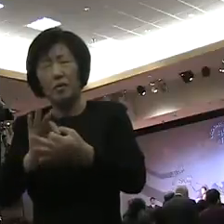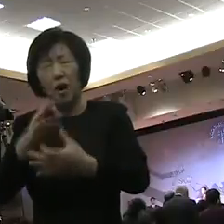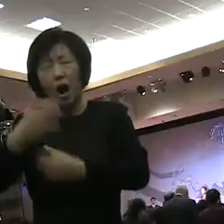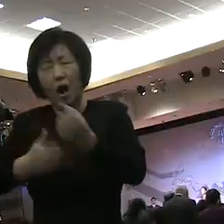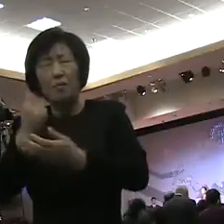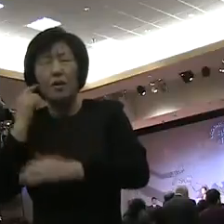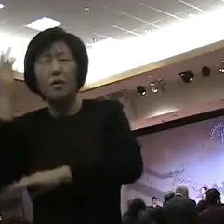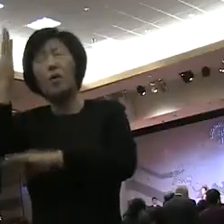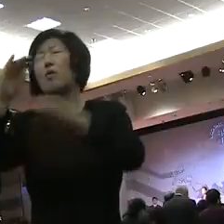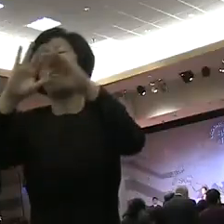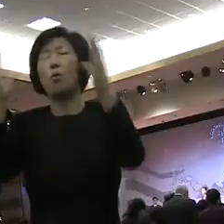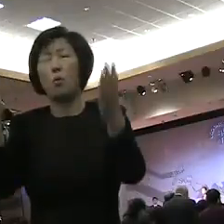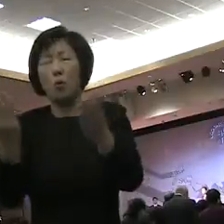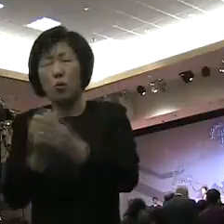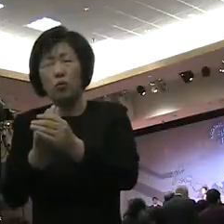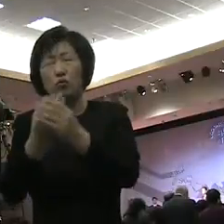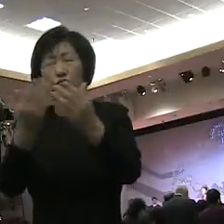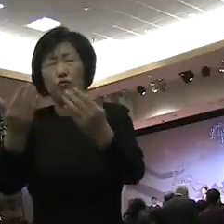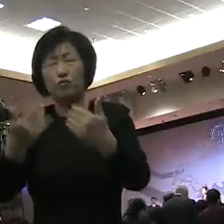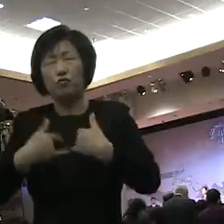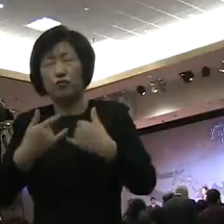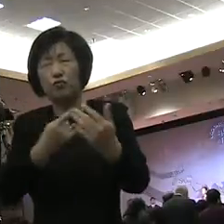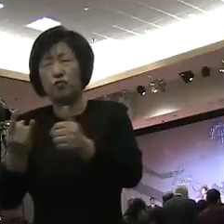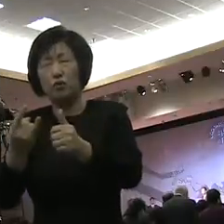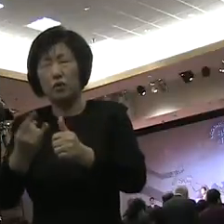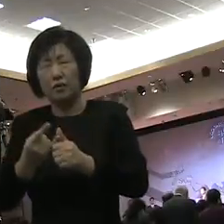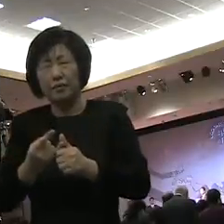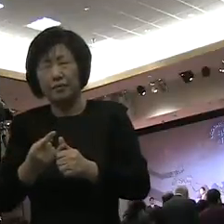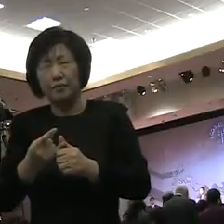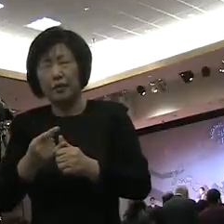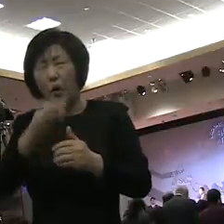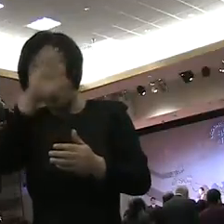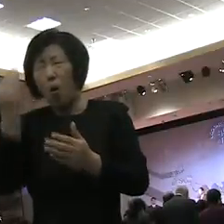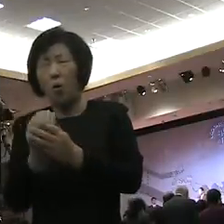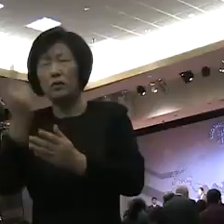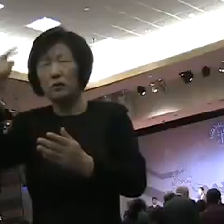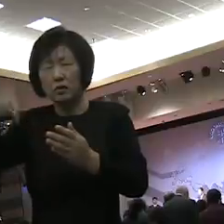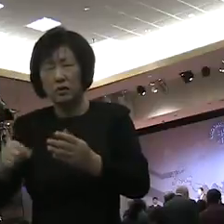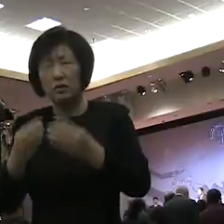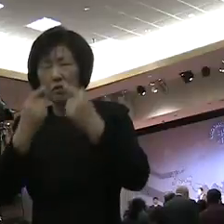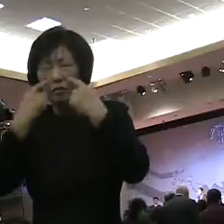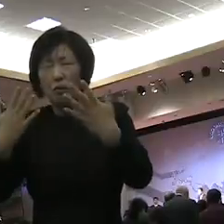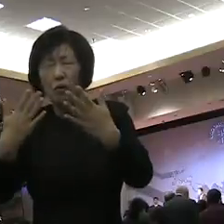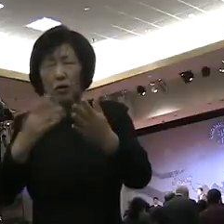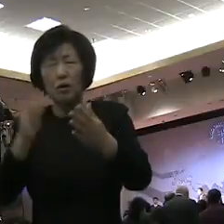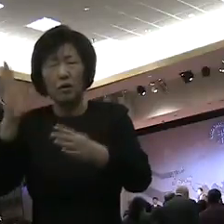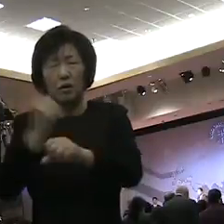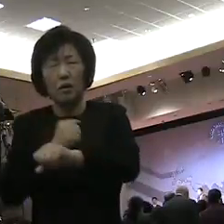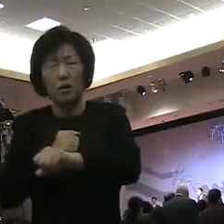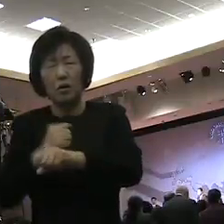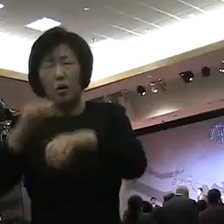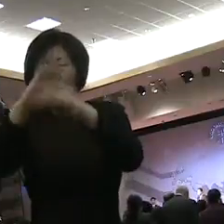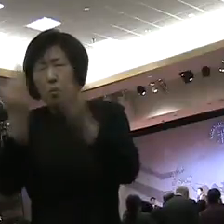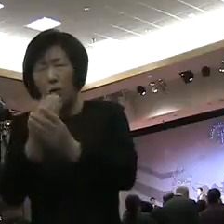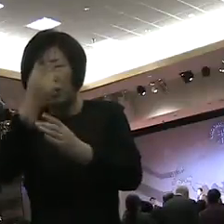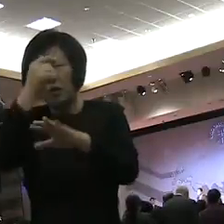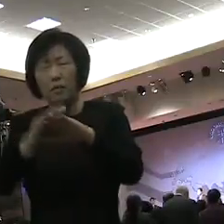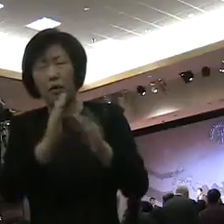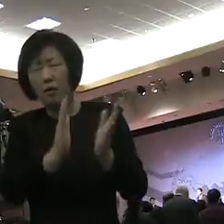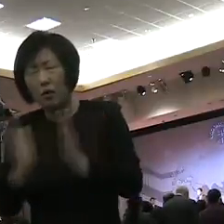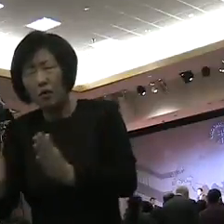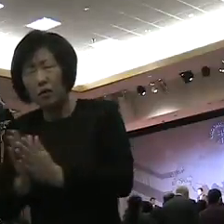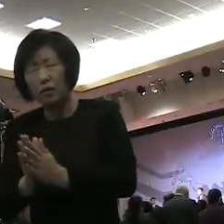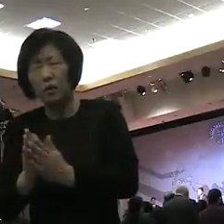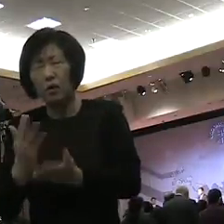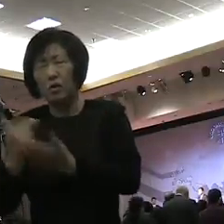영광이 우리 모두에게 그리고 온 천하에 더욱 분명해지도록 역사하여 주시옵소서. 이 예배의 모든 과정을 주님께 의탁하며